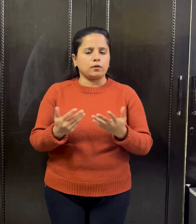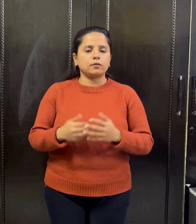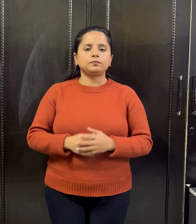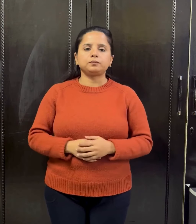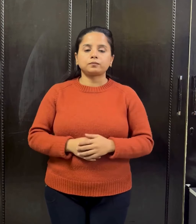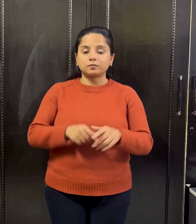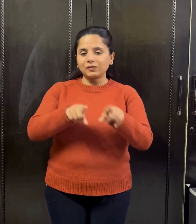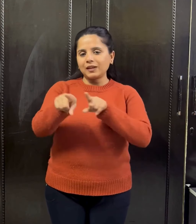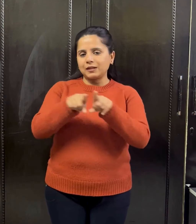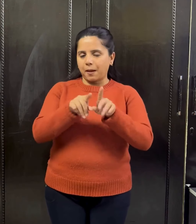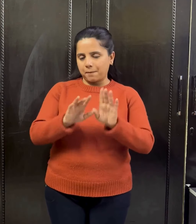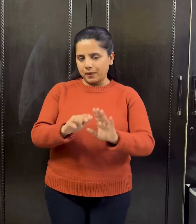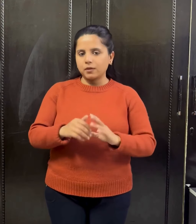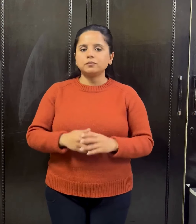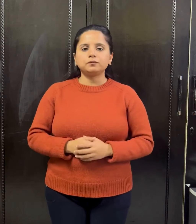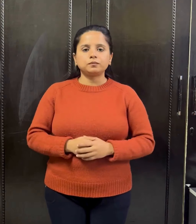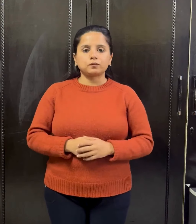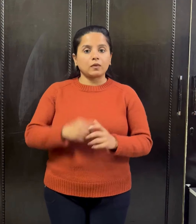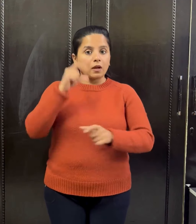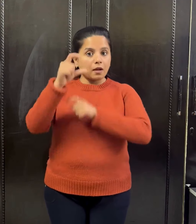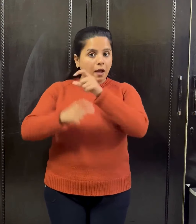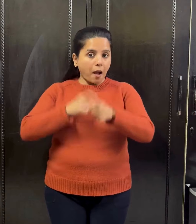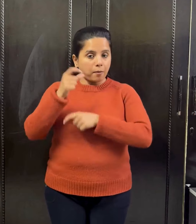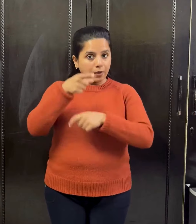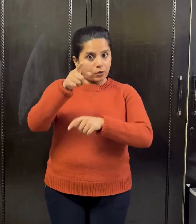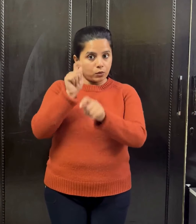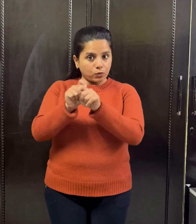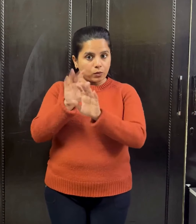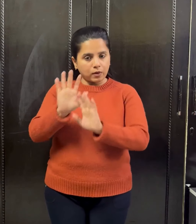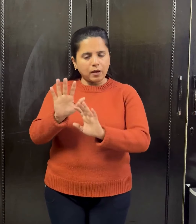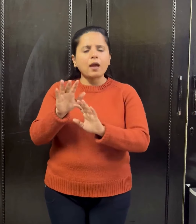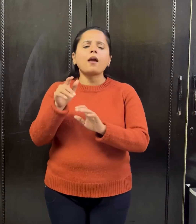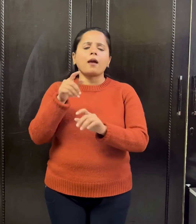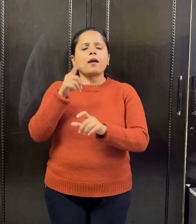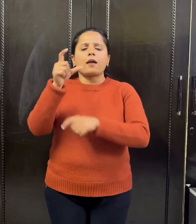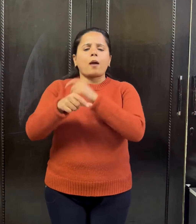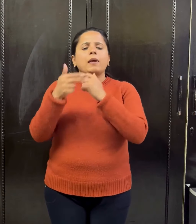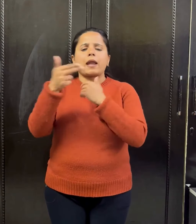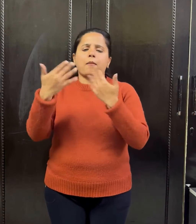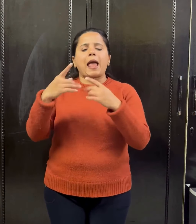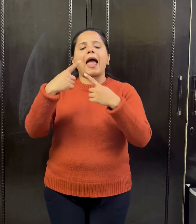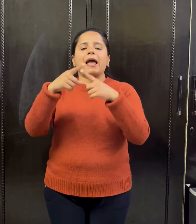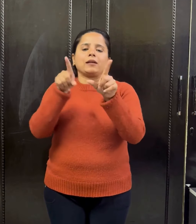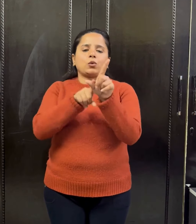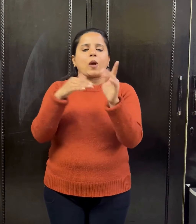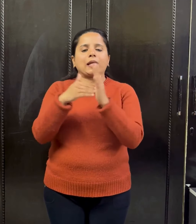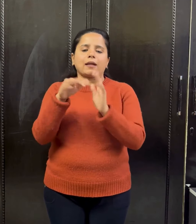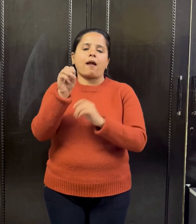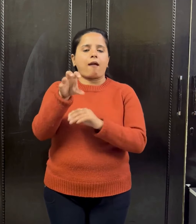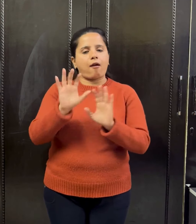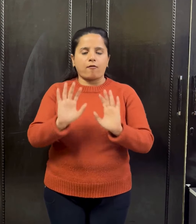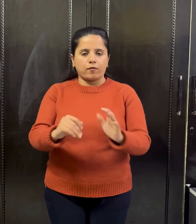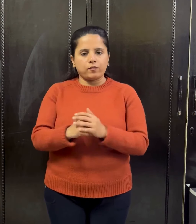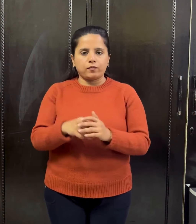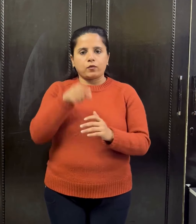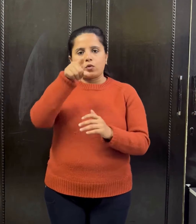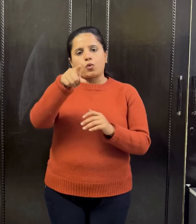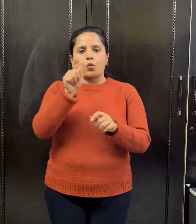उदाहरण के लिए कंपनी XYZ प्राइवेट लिमिटेड, डेजिग्नेशन होगा एरिया सेल्स